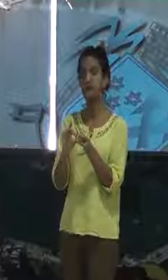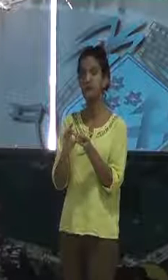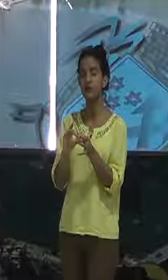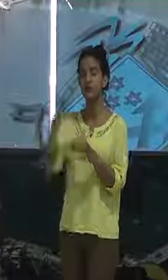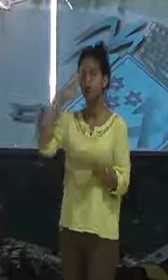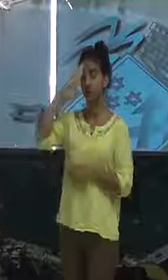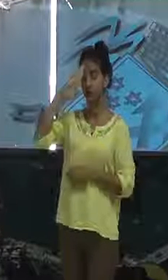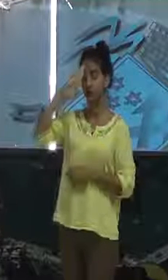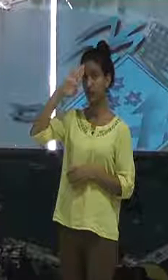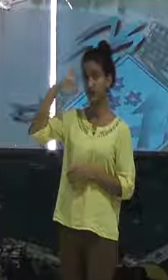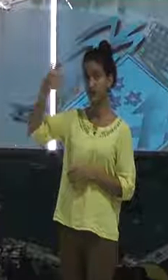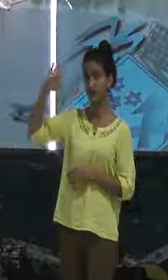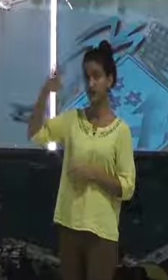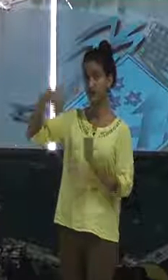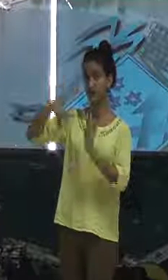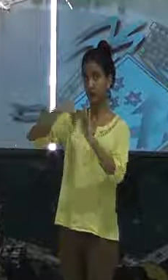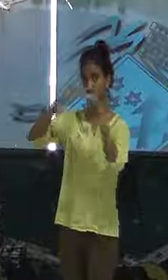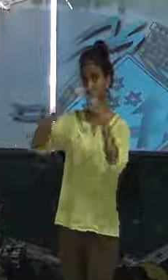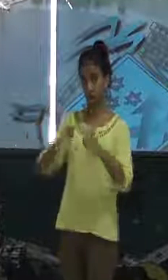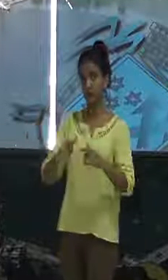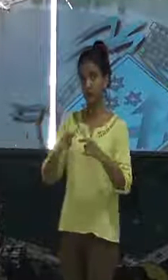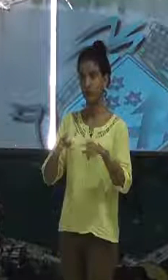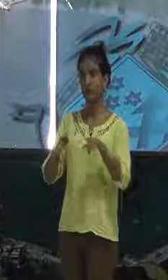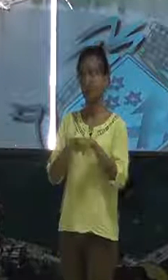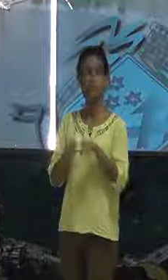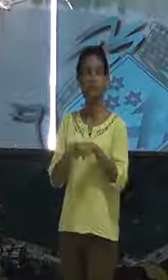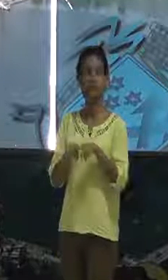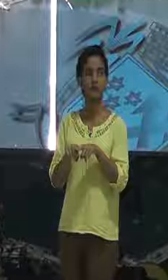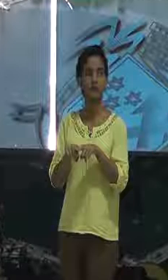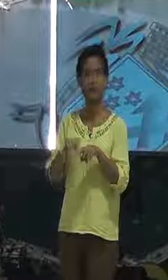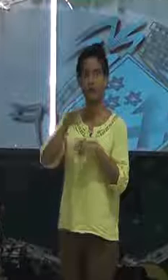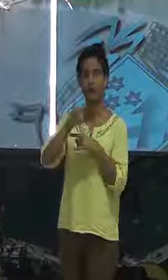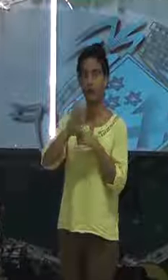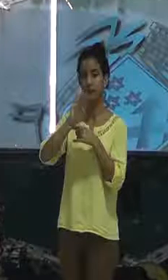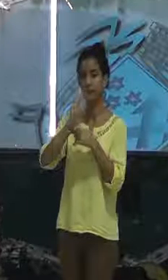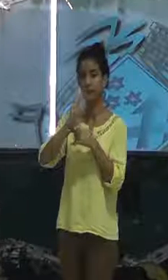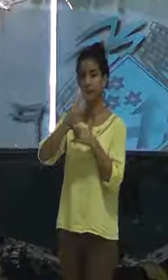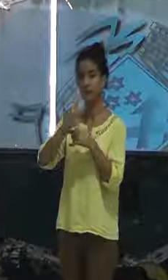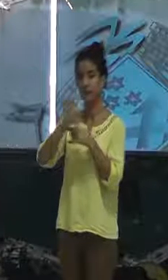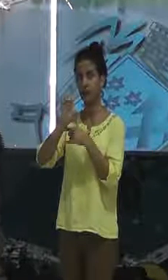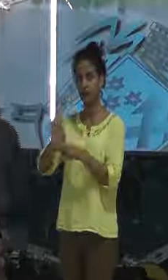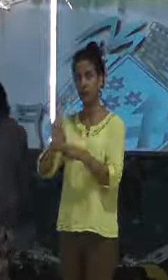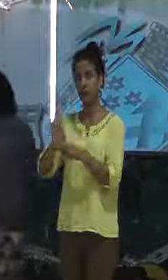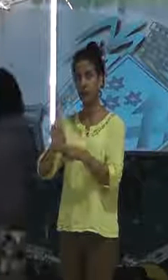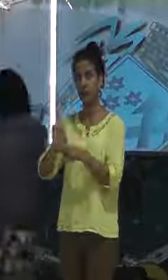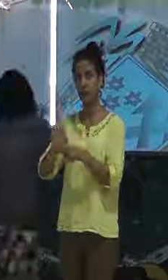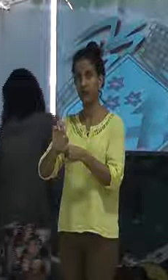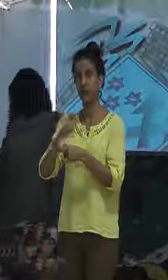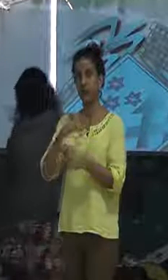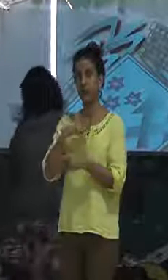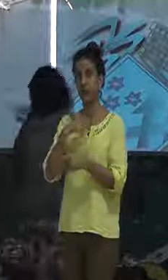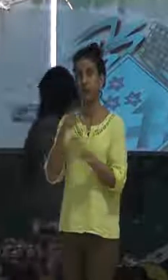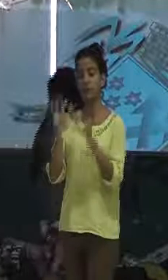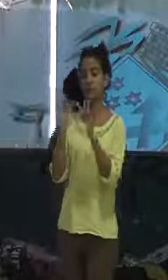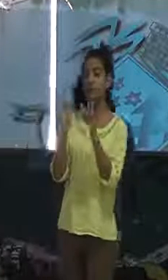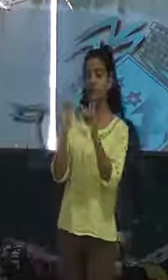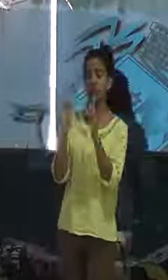e comunidades locais. Nesse sentido, o IBGE tem historicamente contado com a